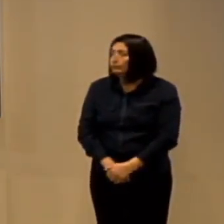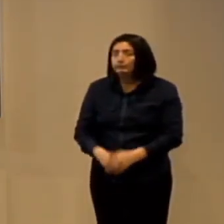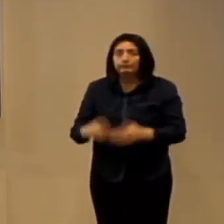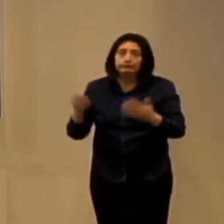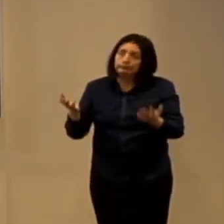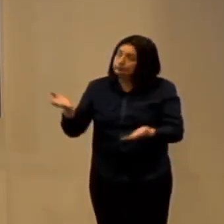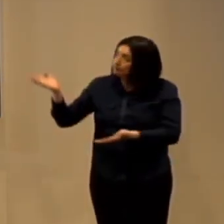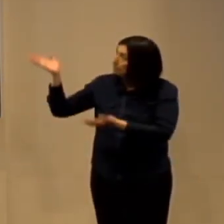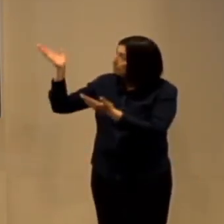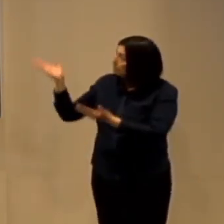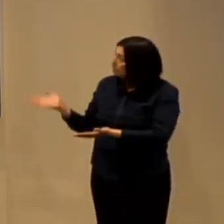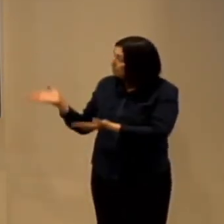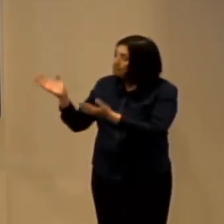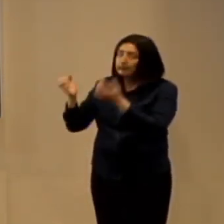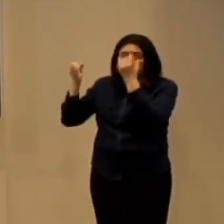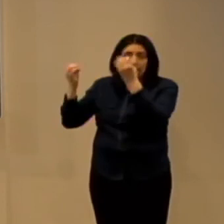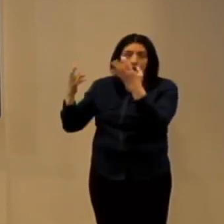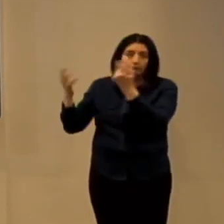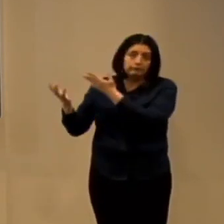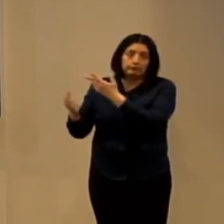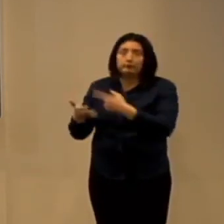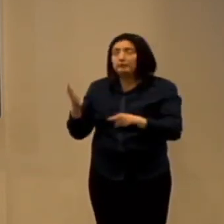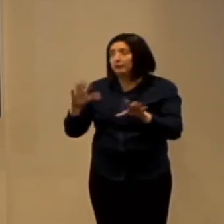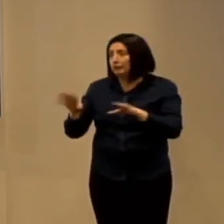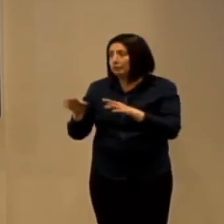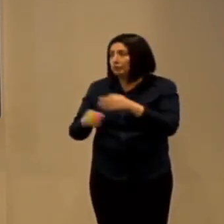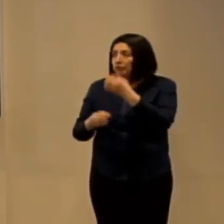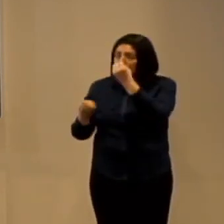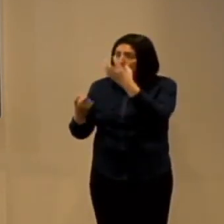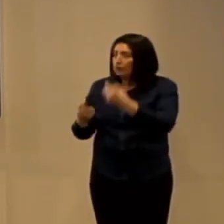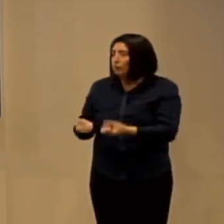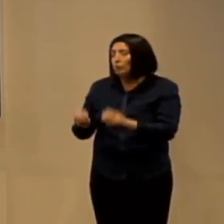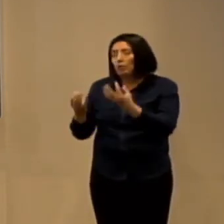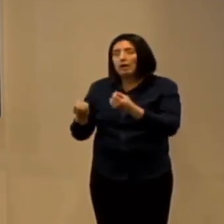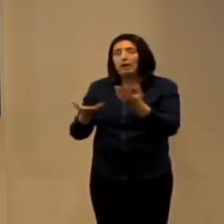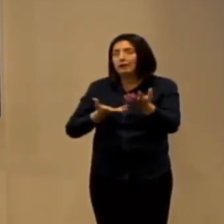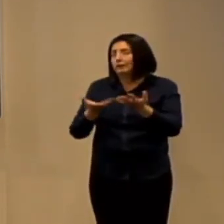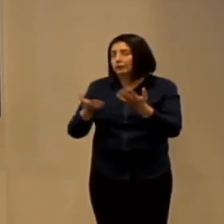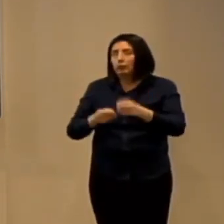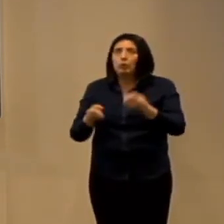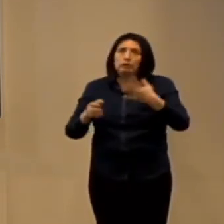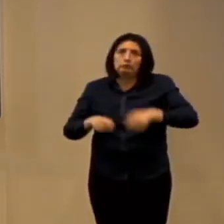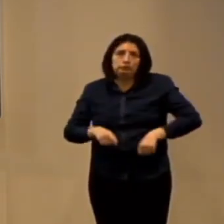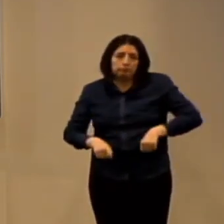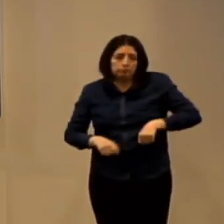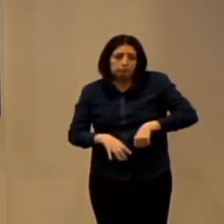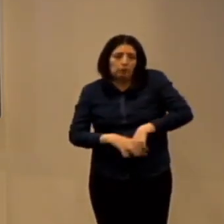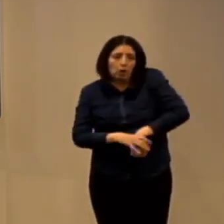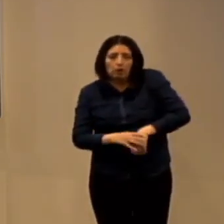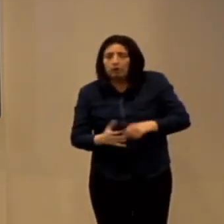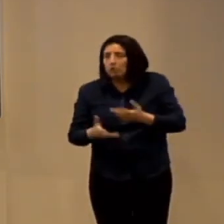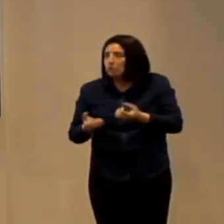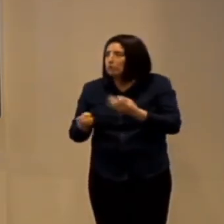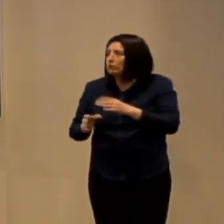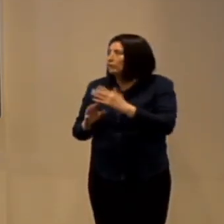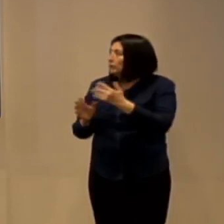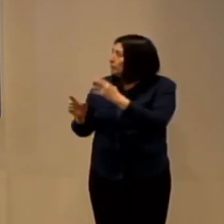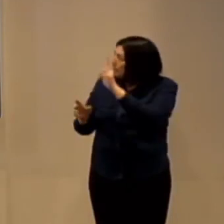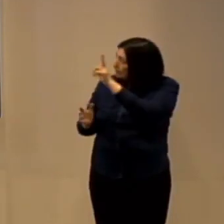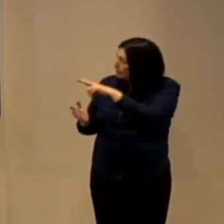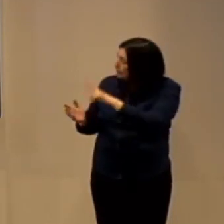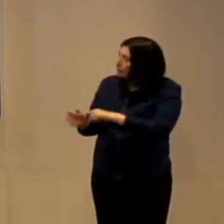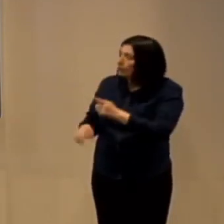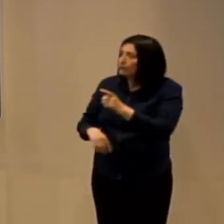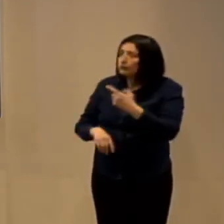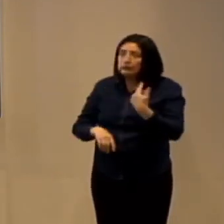Bueno, aquí están los datos de las VICAT que hemos hecho, con los datos, cuántos hemos atendido, cuántas prótesis, etcétera, etcétera, etcétera. Lo dejo para que ustedes lo lean